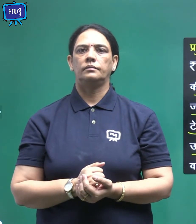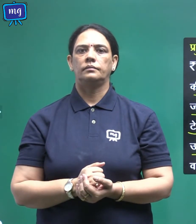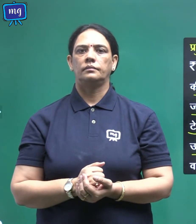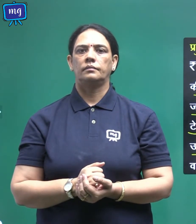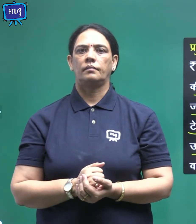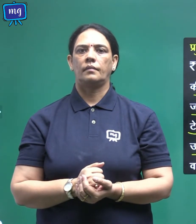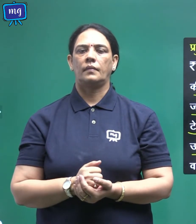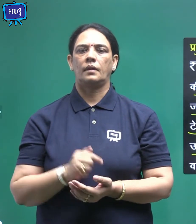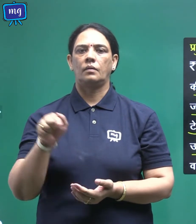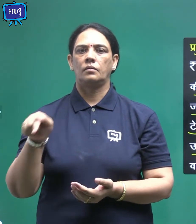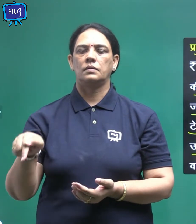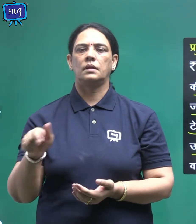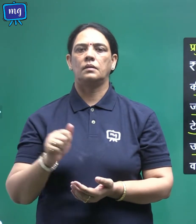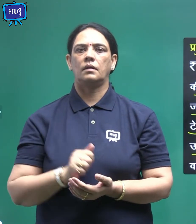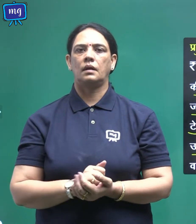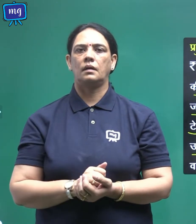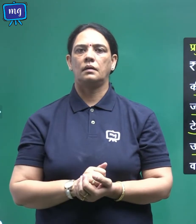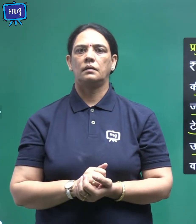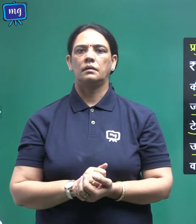उसके द्वारा